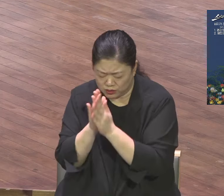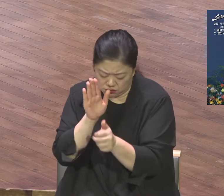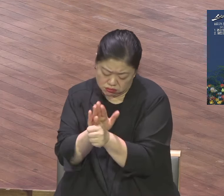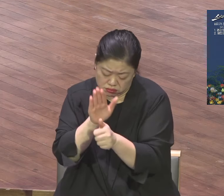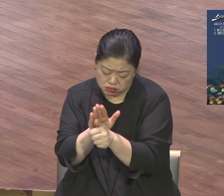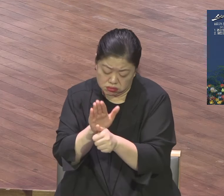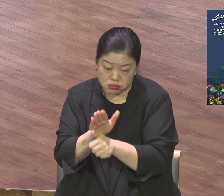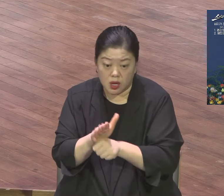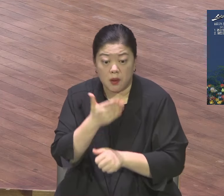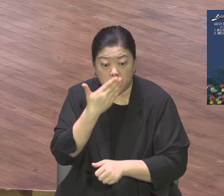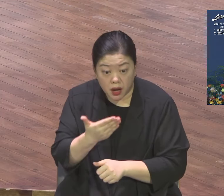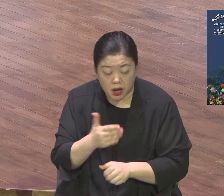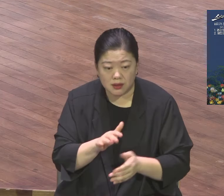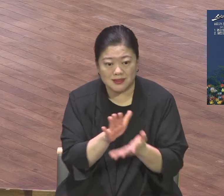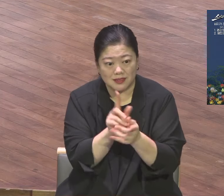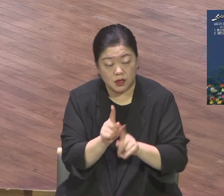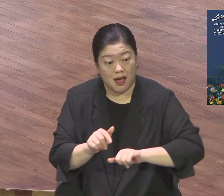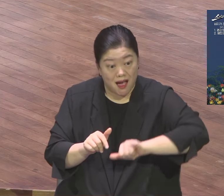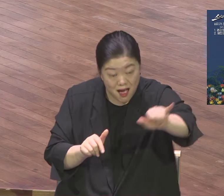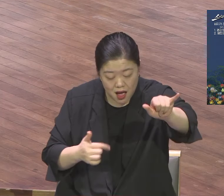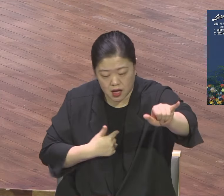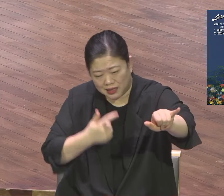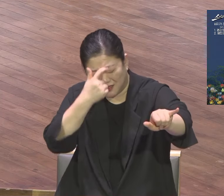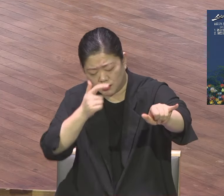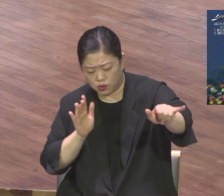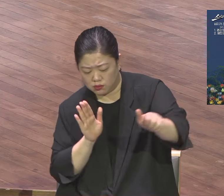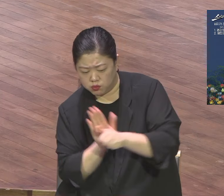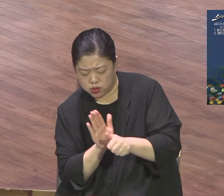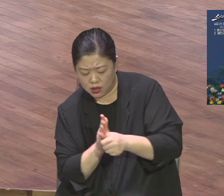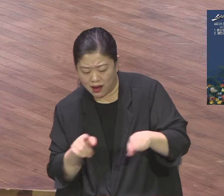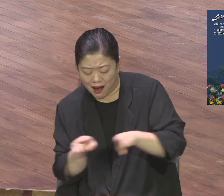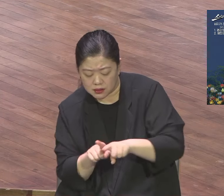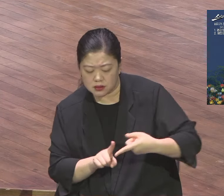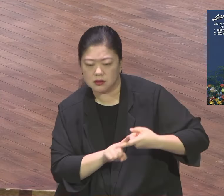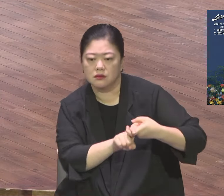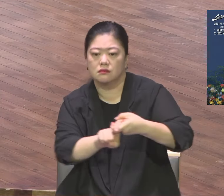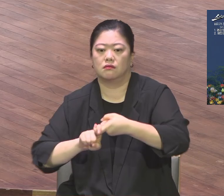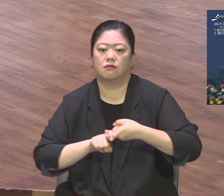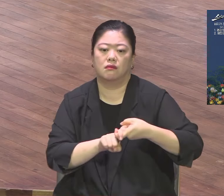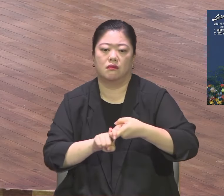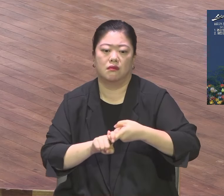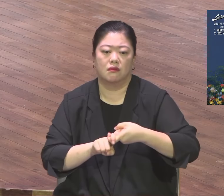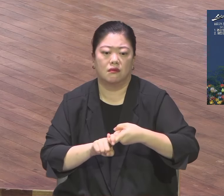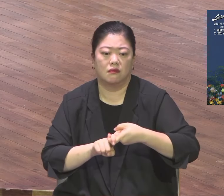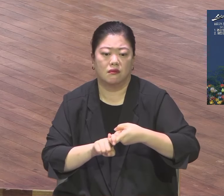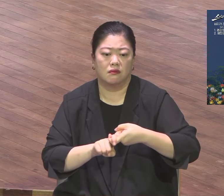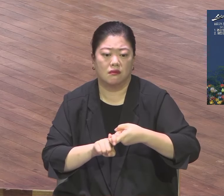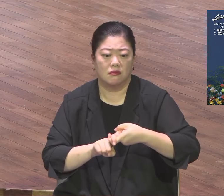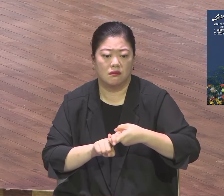의원 강동체가 전부 다 2, 3, 7 나라 하나씩 가지고 우리 기도하자 이런 교회를 본 적이 있냐고.